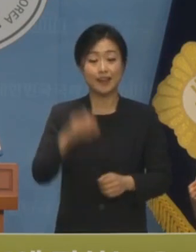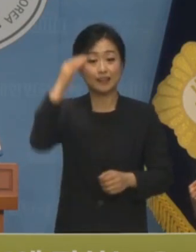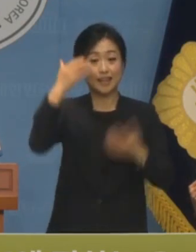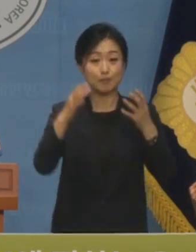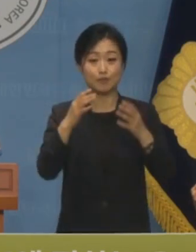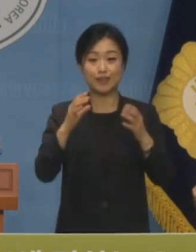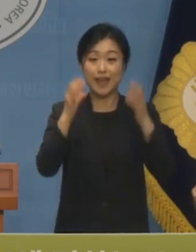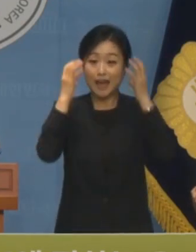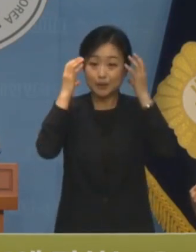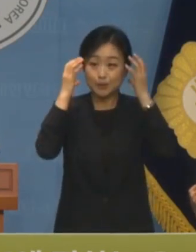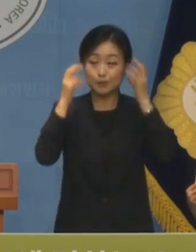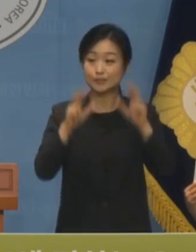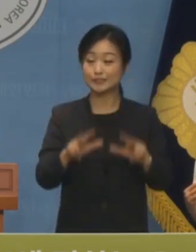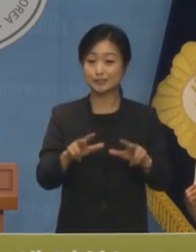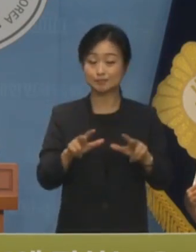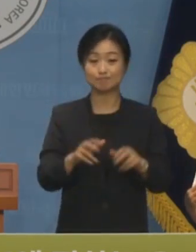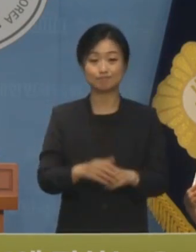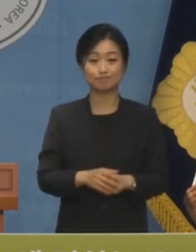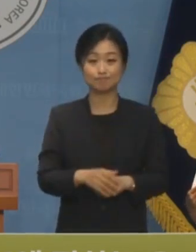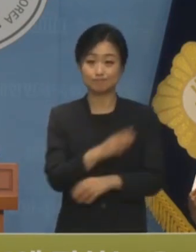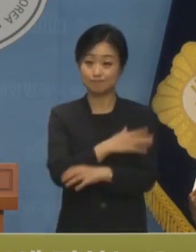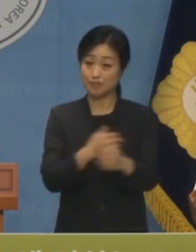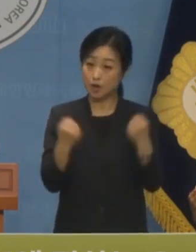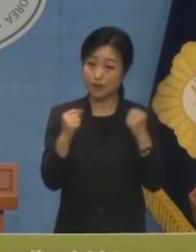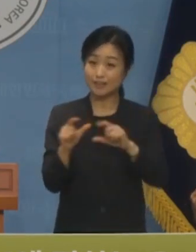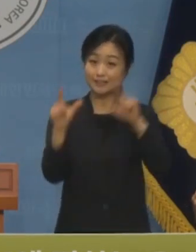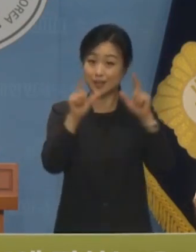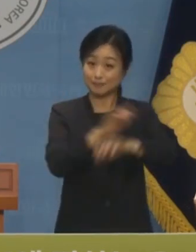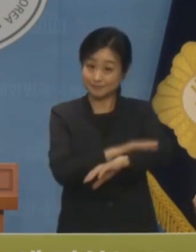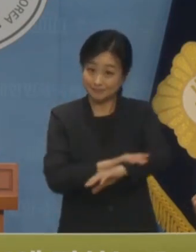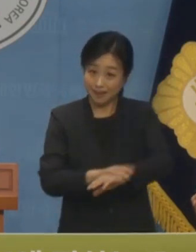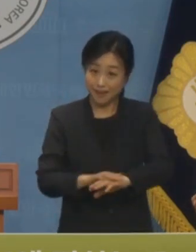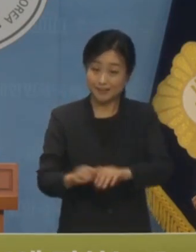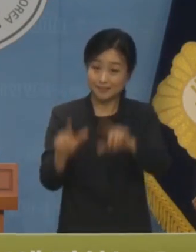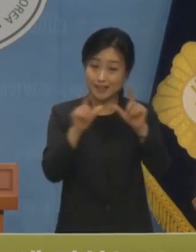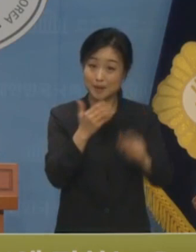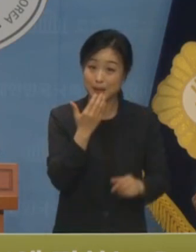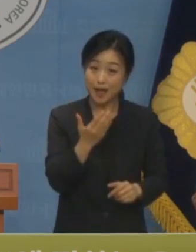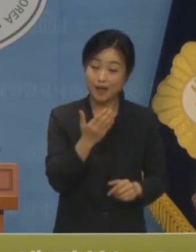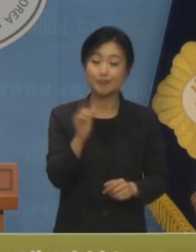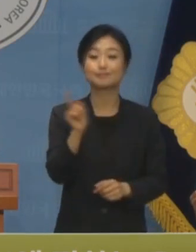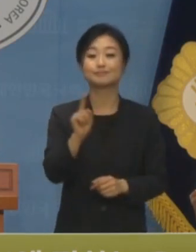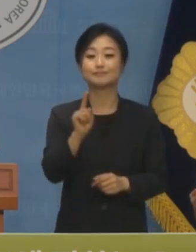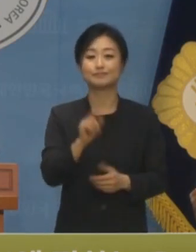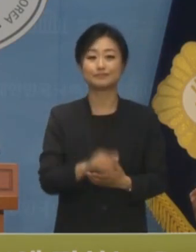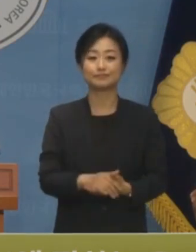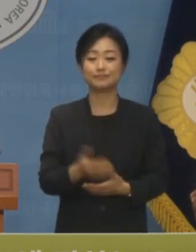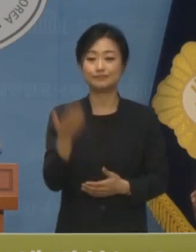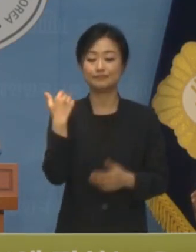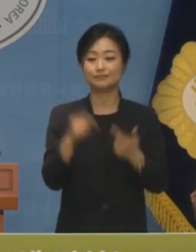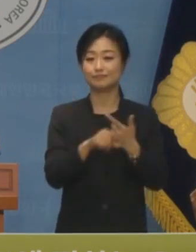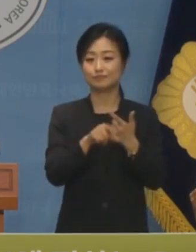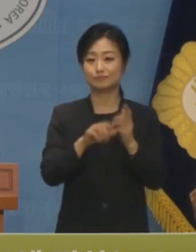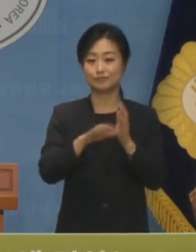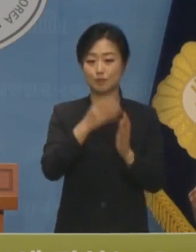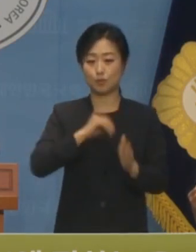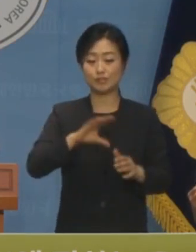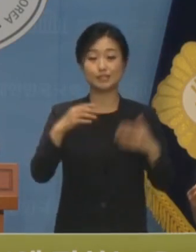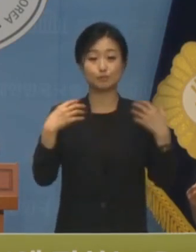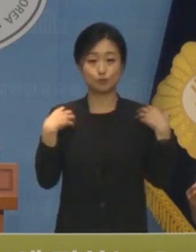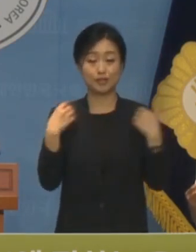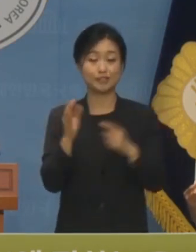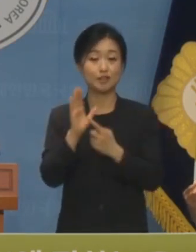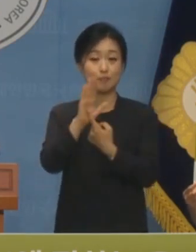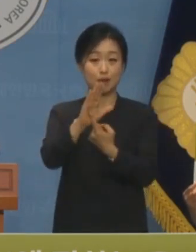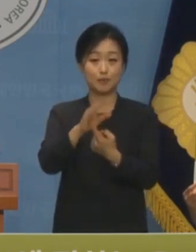대한민국 아동들은 현재 충분히 건강한 삶을 살고 있을까요? 지난 6월 보건복지부에서